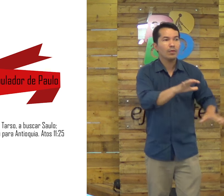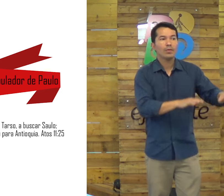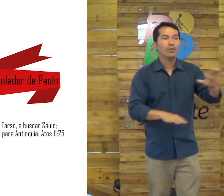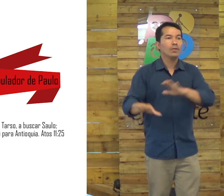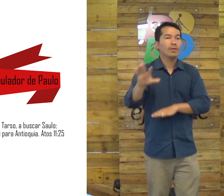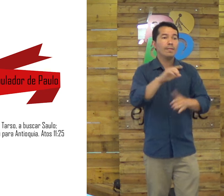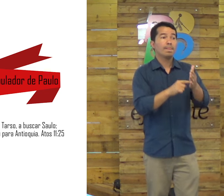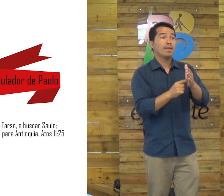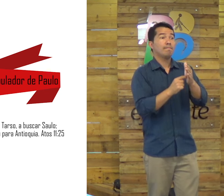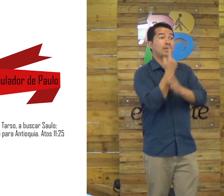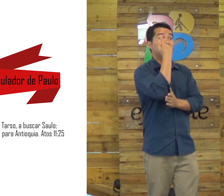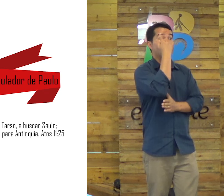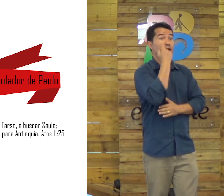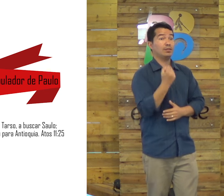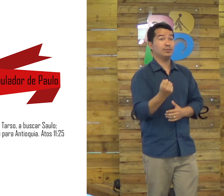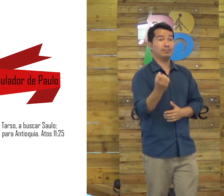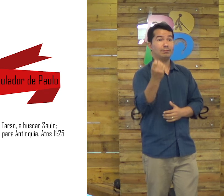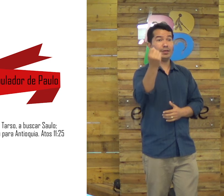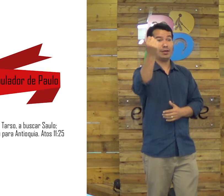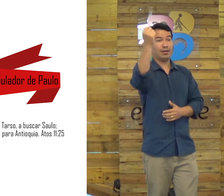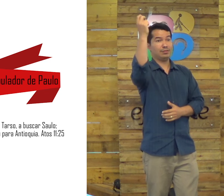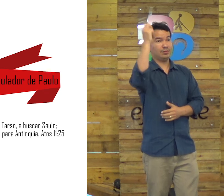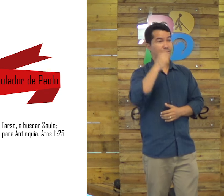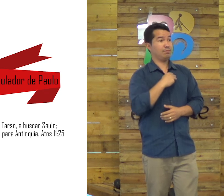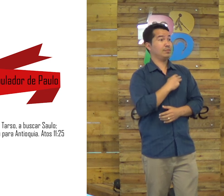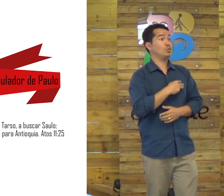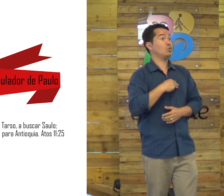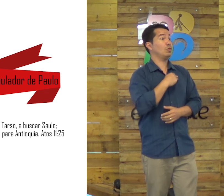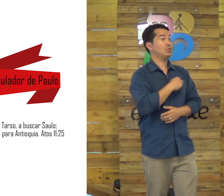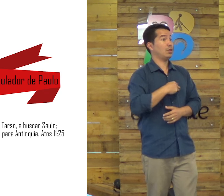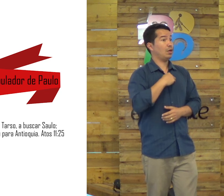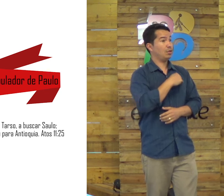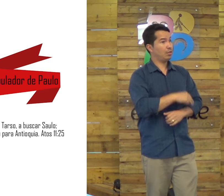sentaram para fazer planos, e organizaram essa viagem missionária.